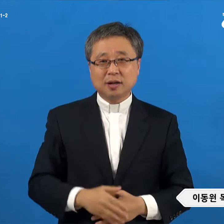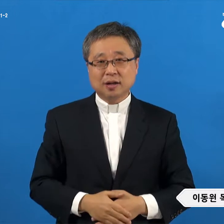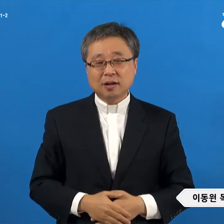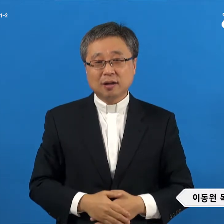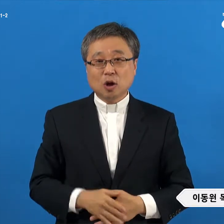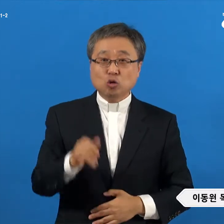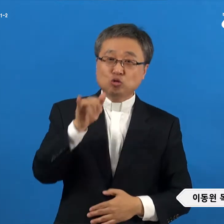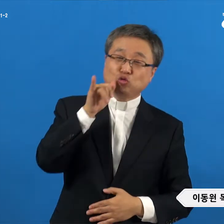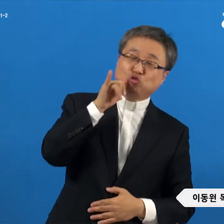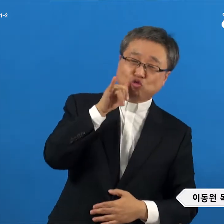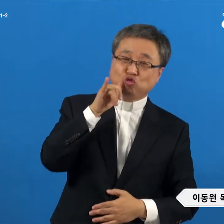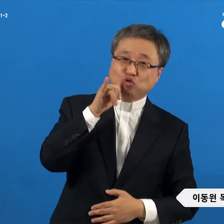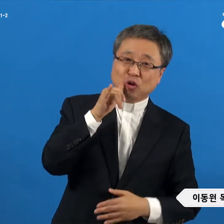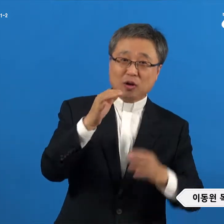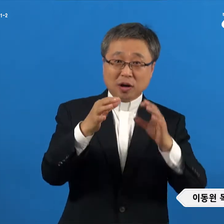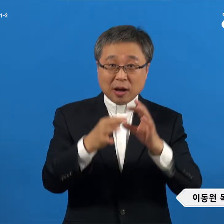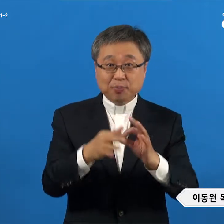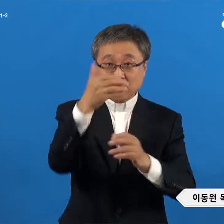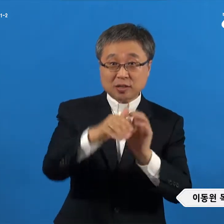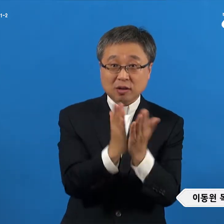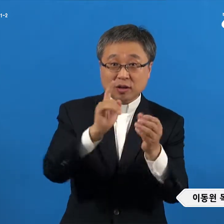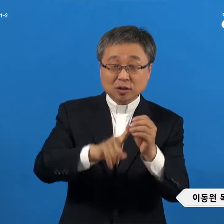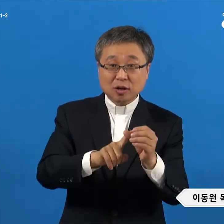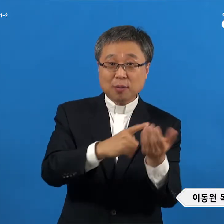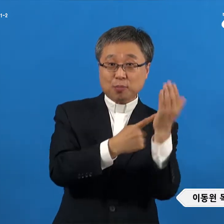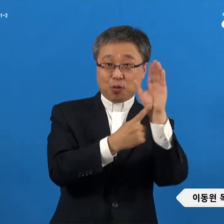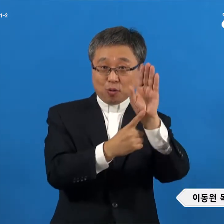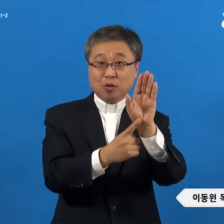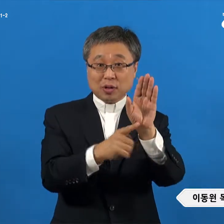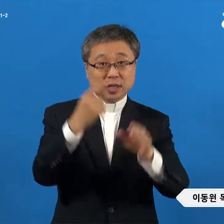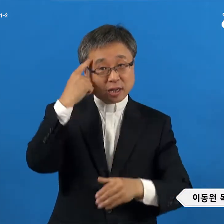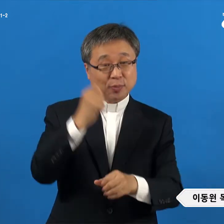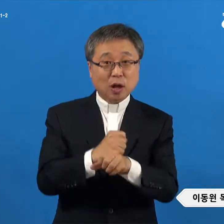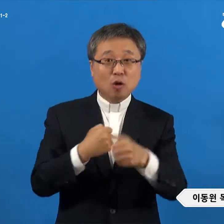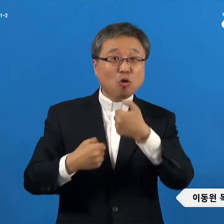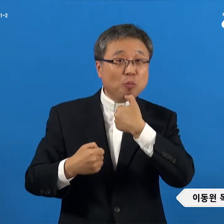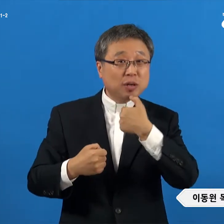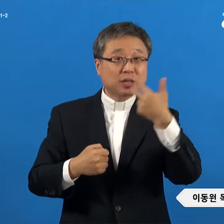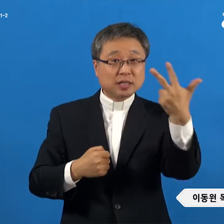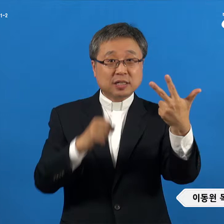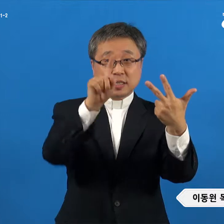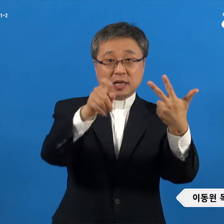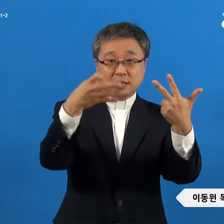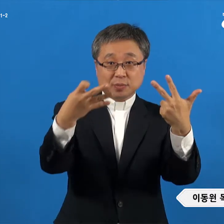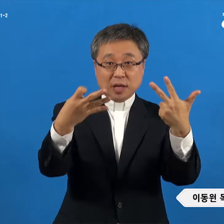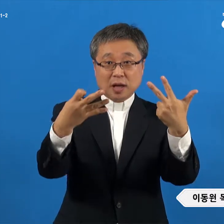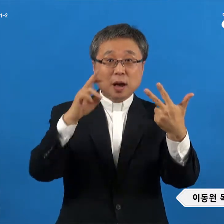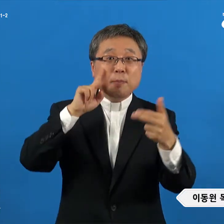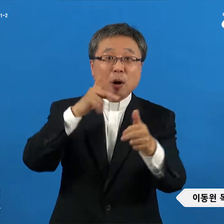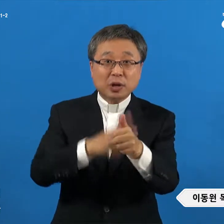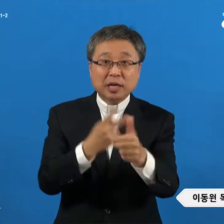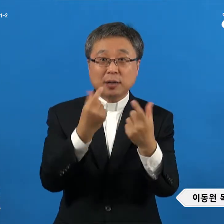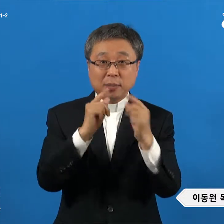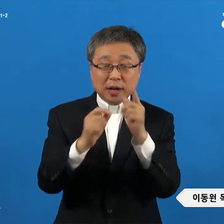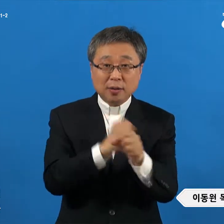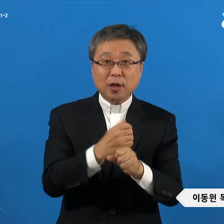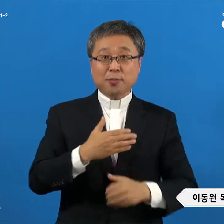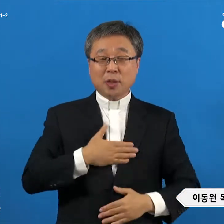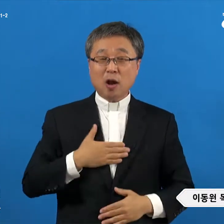이 중독의 성경적 표현이라고 저는 생각하는데 로마서 7장 14절에서 바울이 이런 말을 했습니다. 나는 육신에